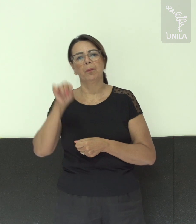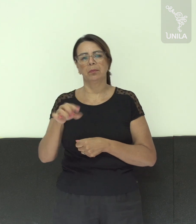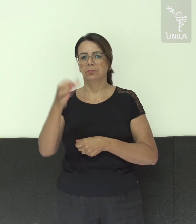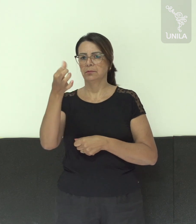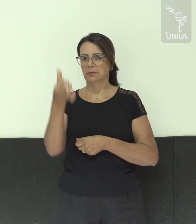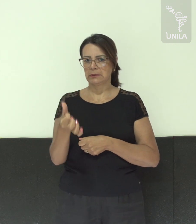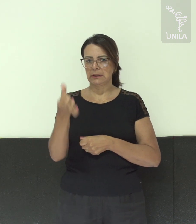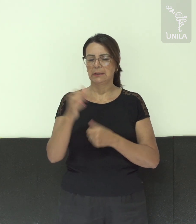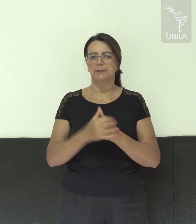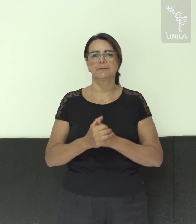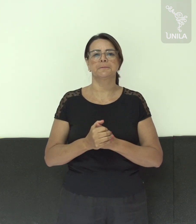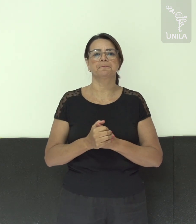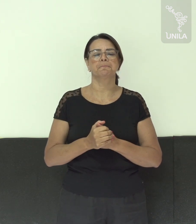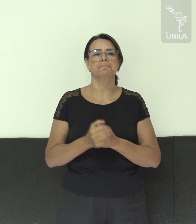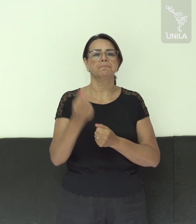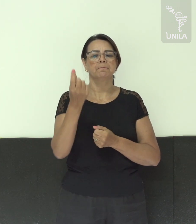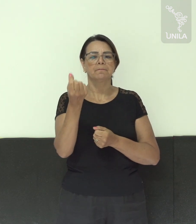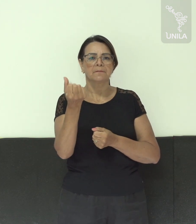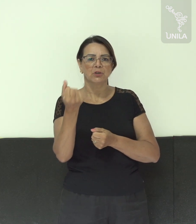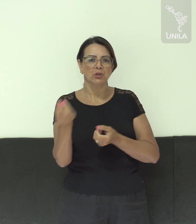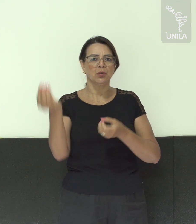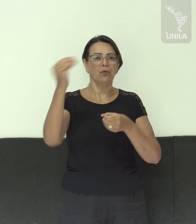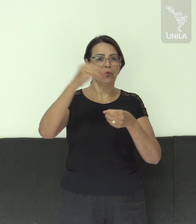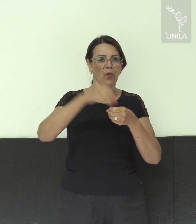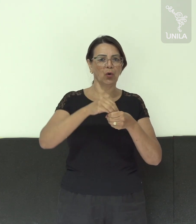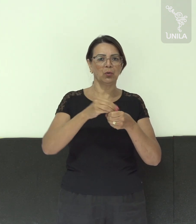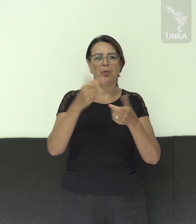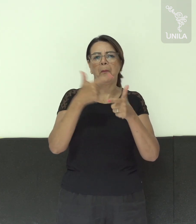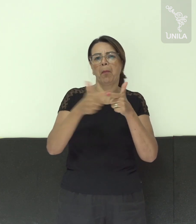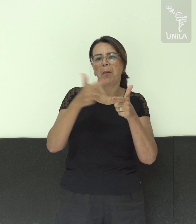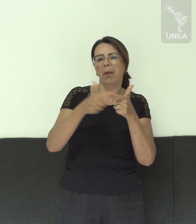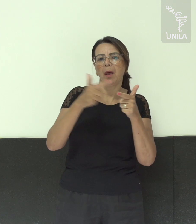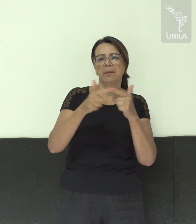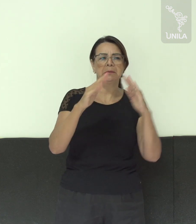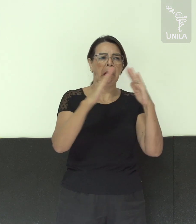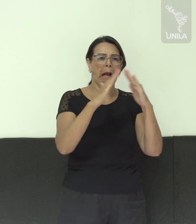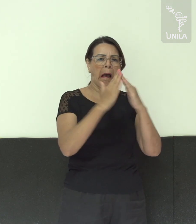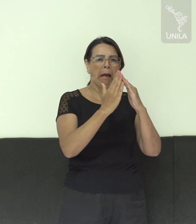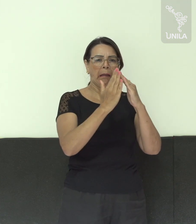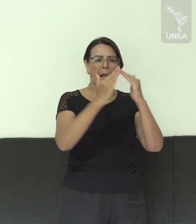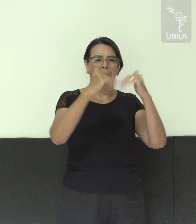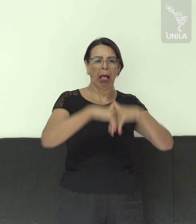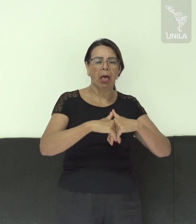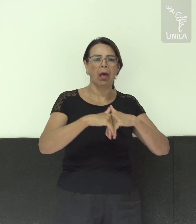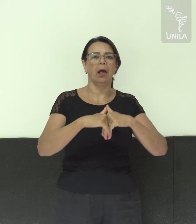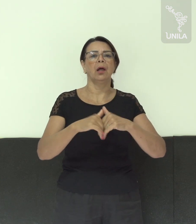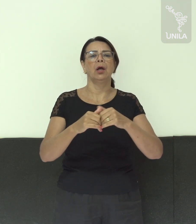6.6.1.1.6. Indenizações por danos materiais e morais por força de decisão